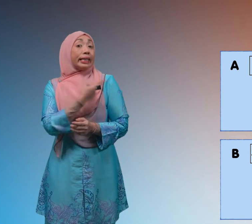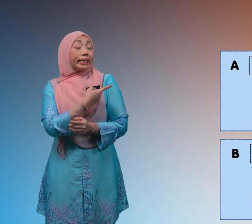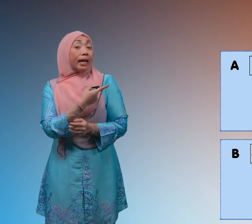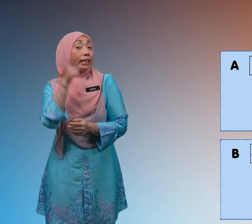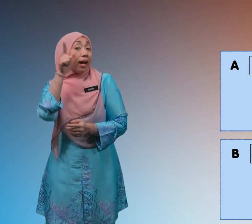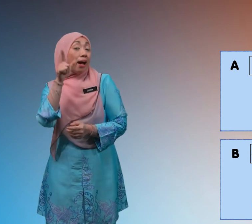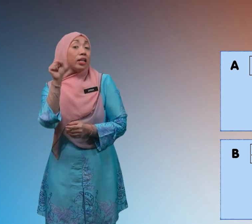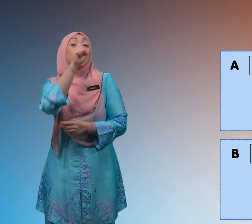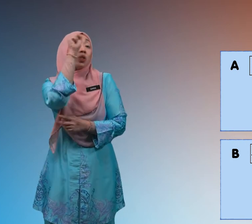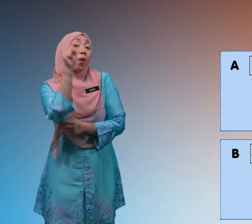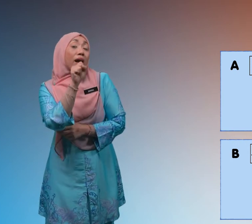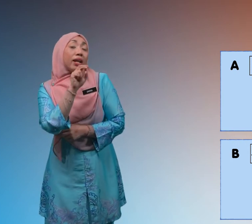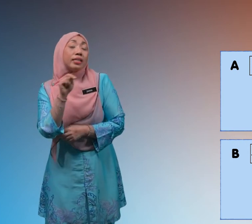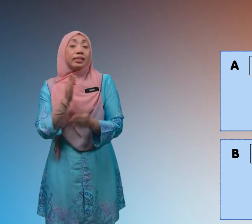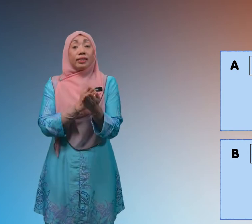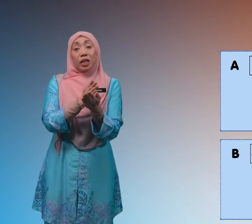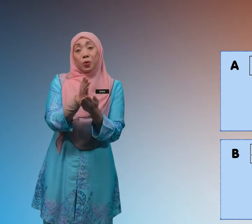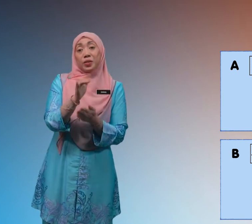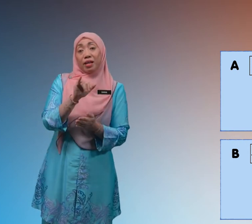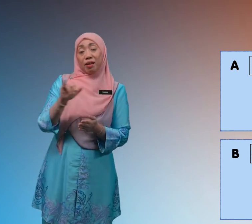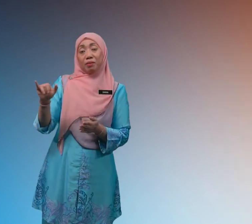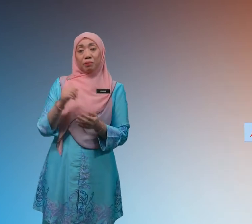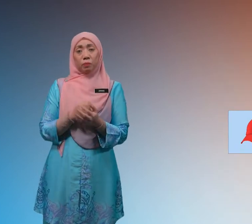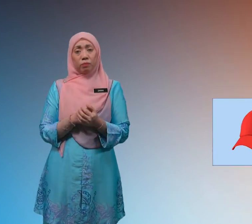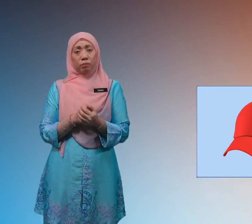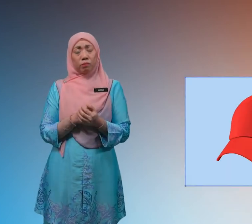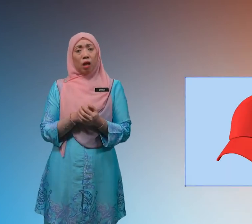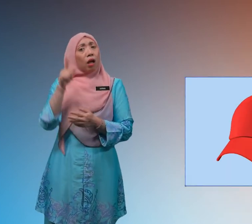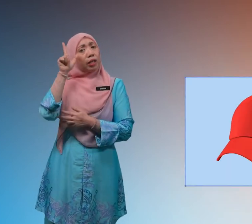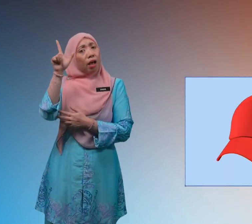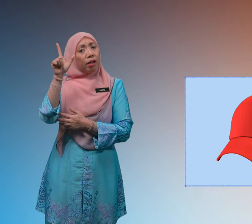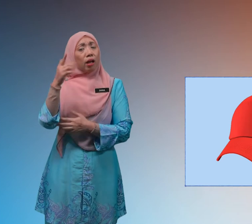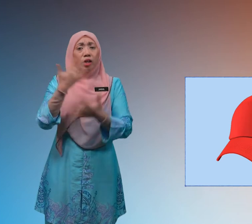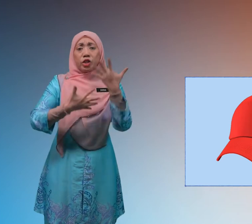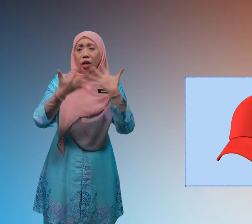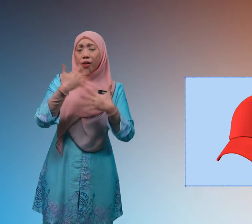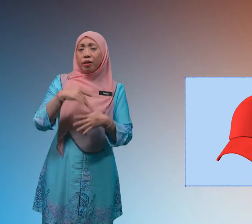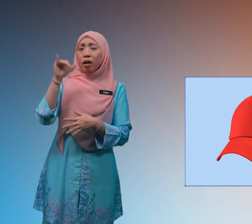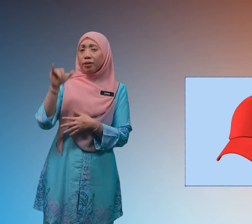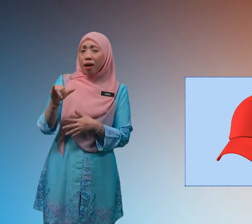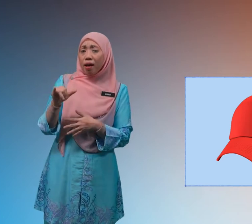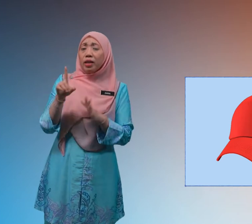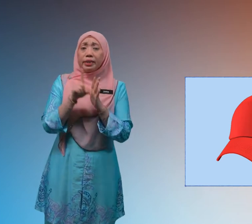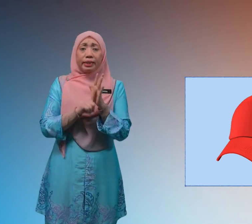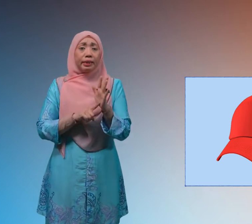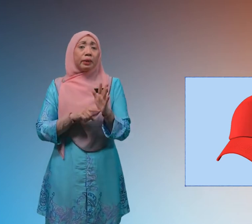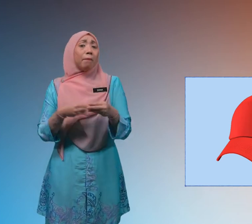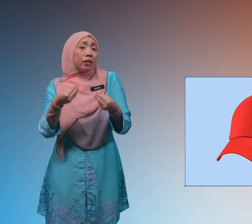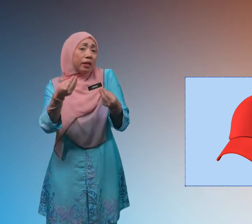Kita lihat soalan seterusnya. Lihat isyarat yang diberi.